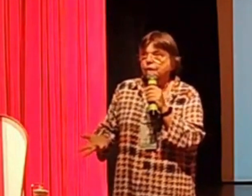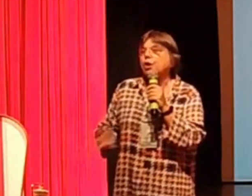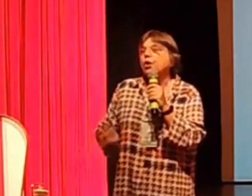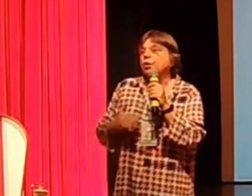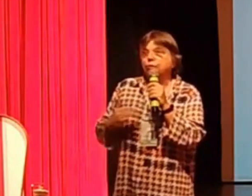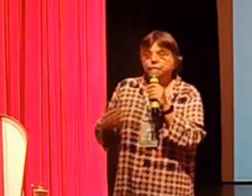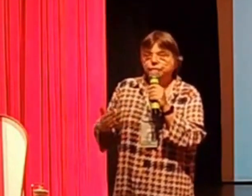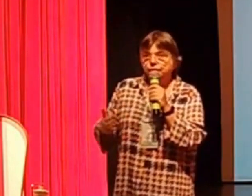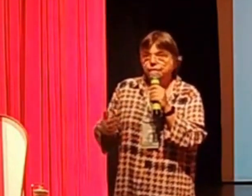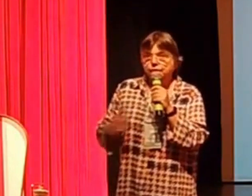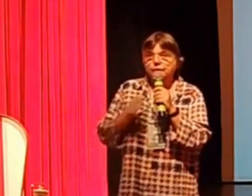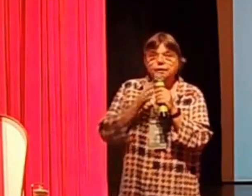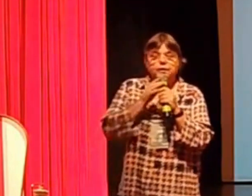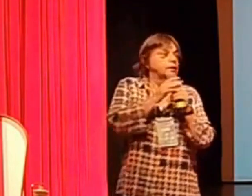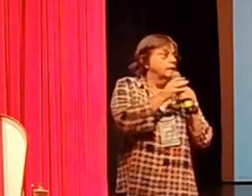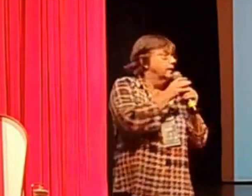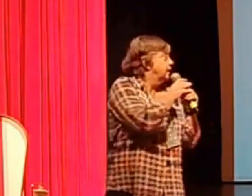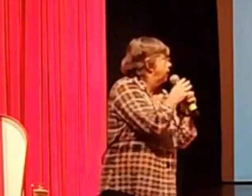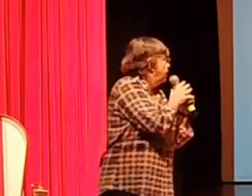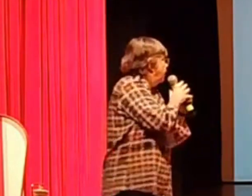fizeram. Ou seja,